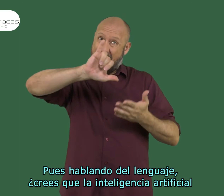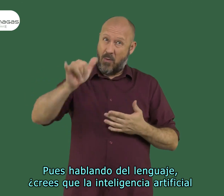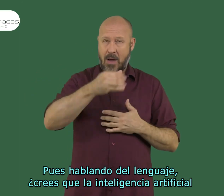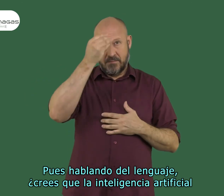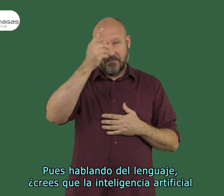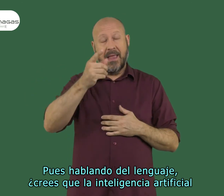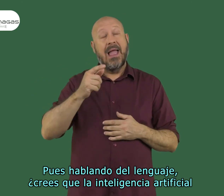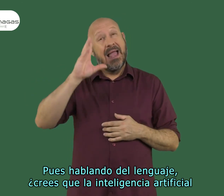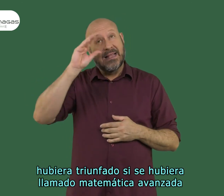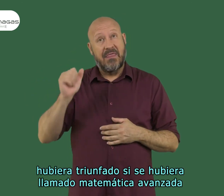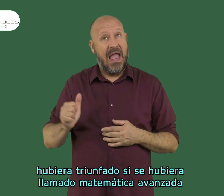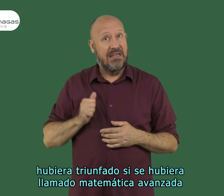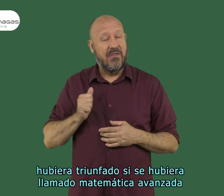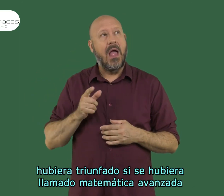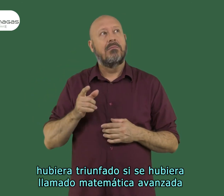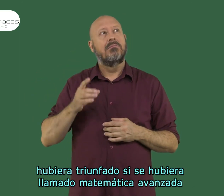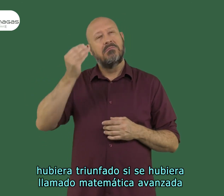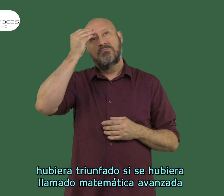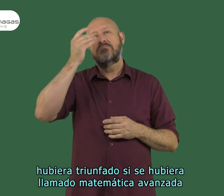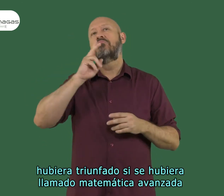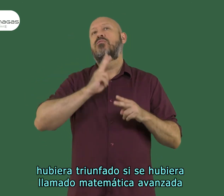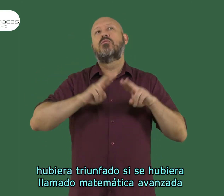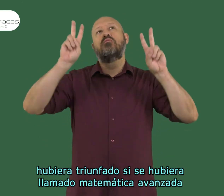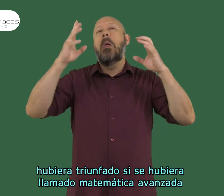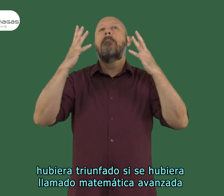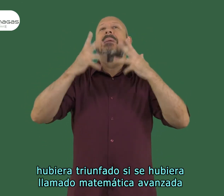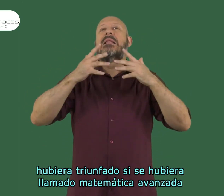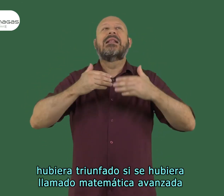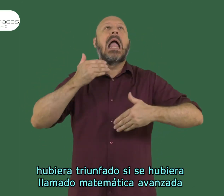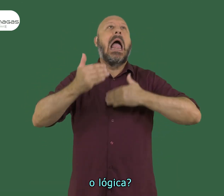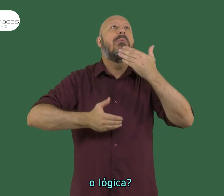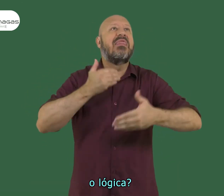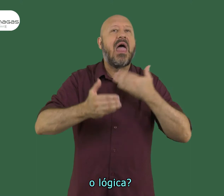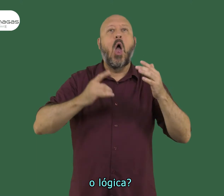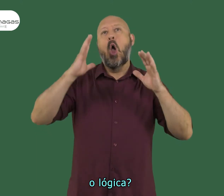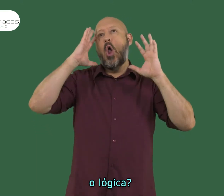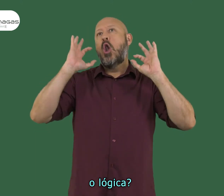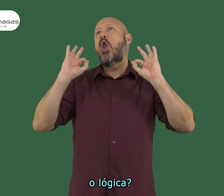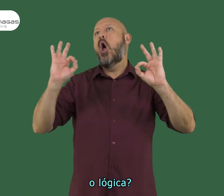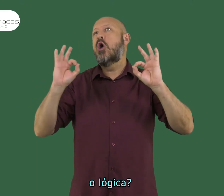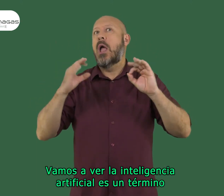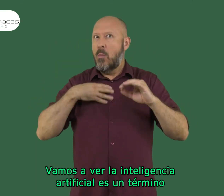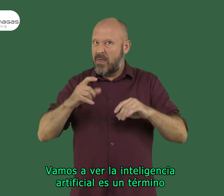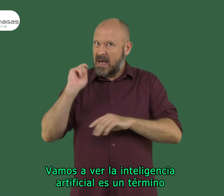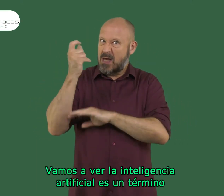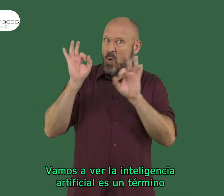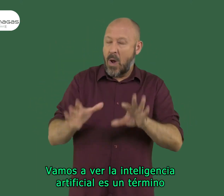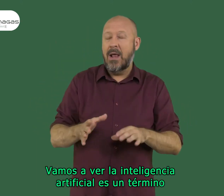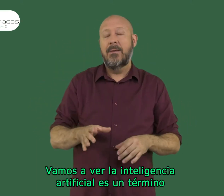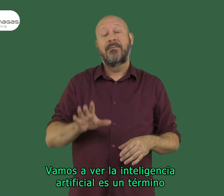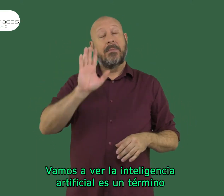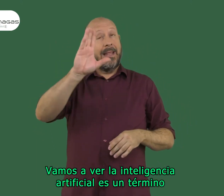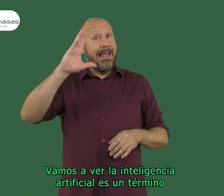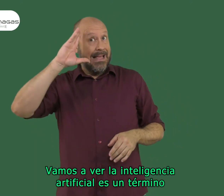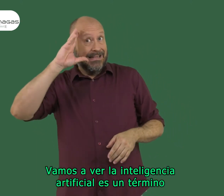¿crees que la inteligencia artificial hubiera triunfado si se hubiera llamado matemática avanzada o lógica? Bueno, vamos a ver,